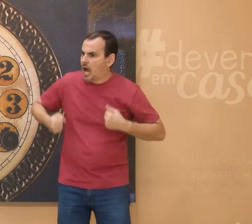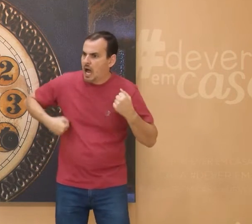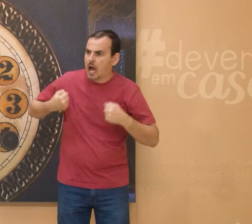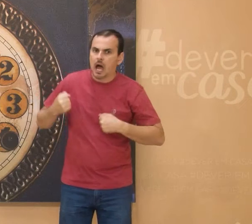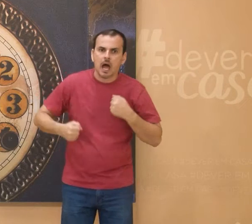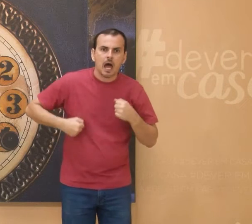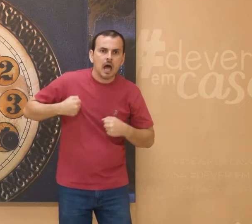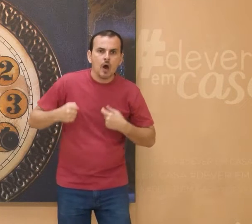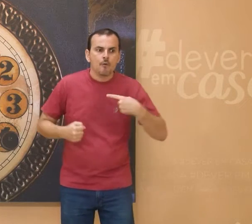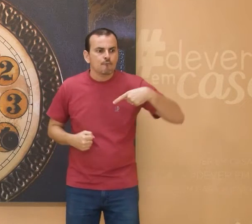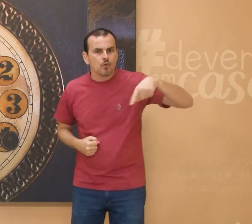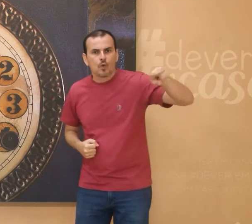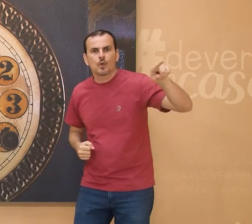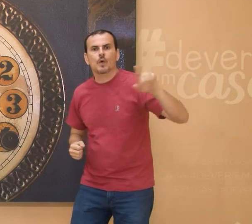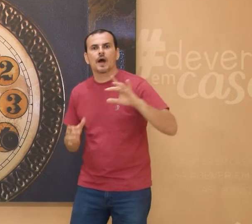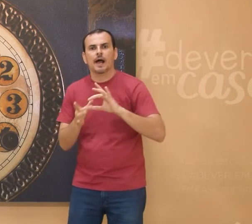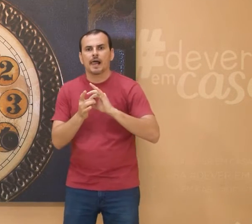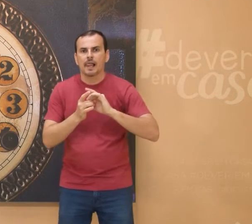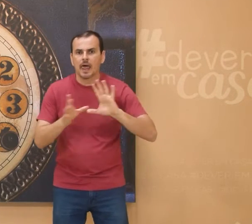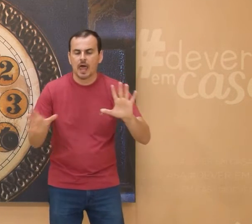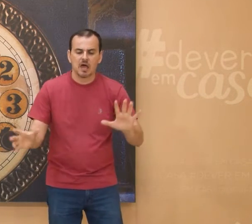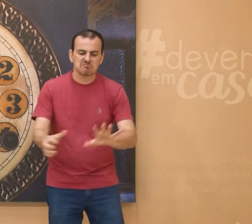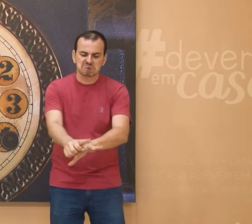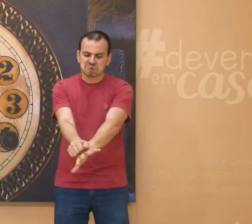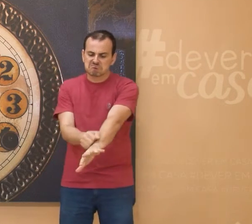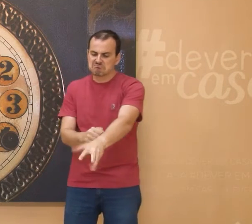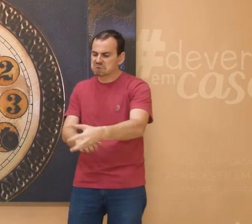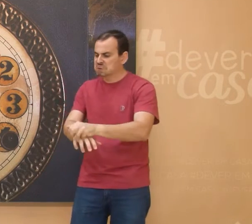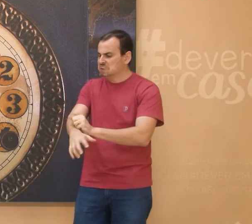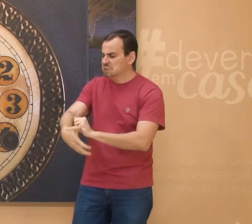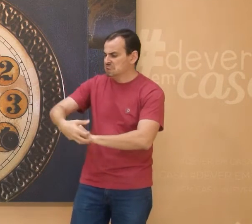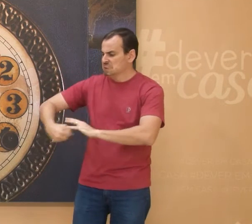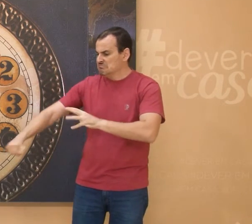Assustada, saiu correndo, deixando cair uma das luvas.